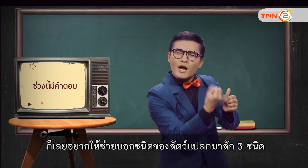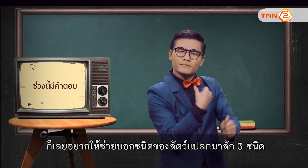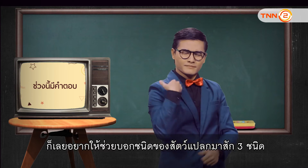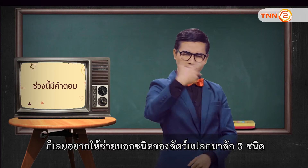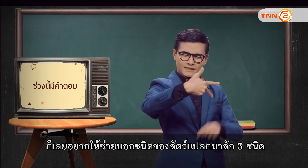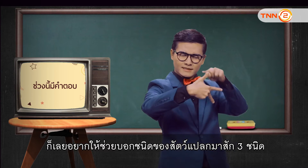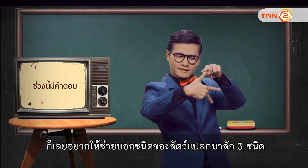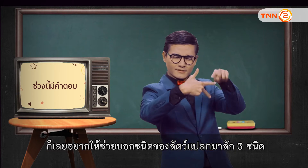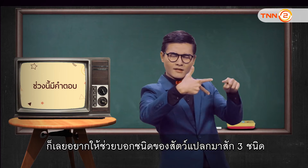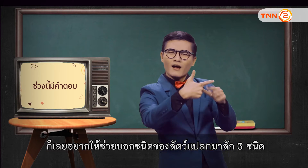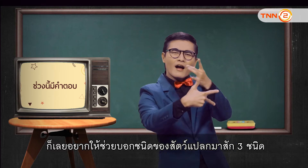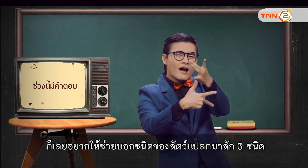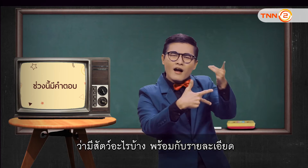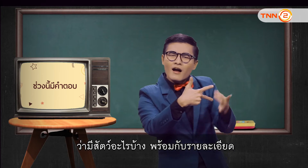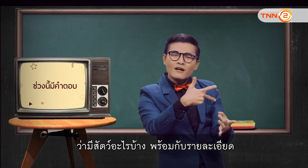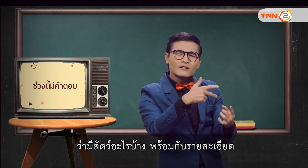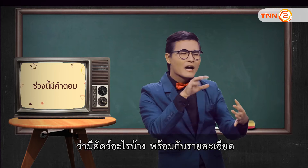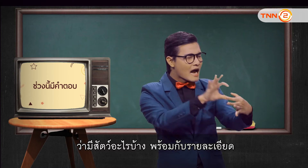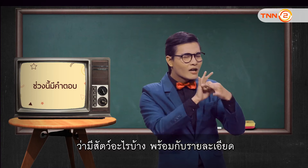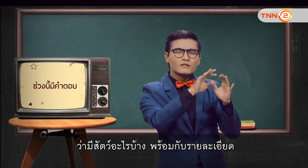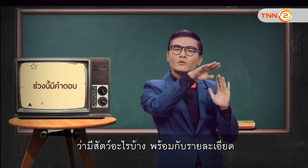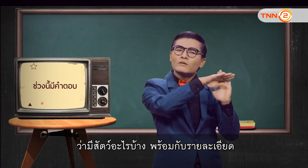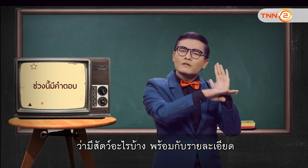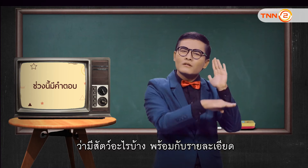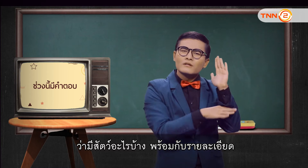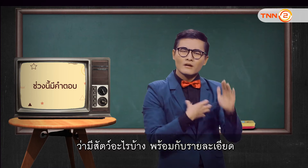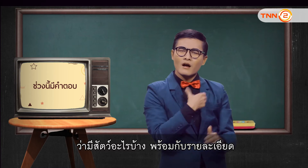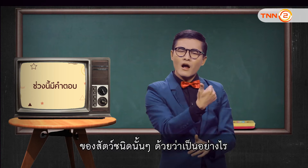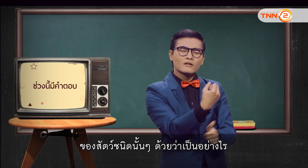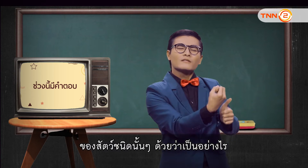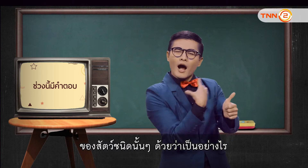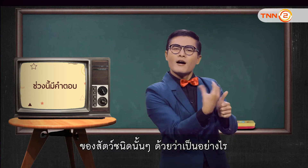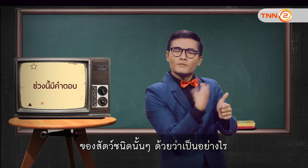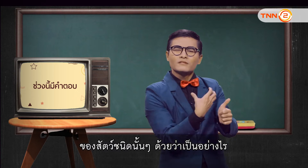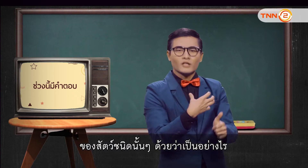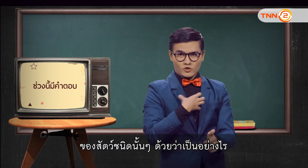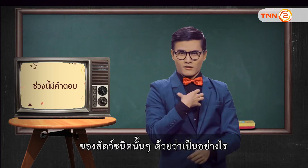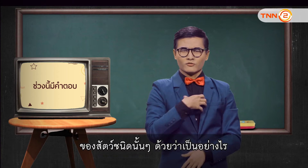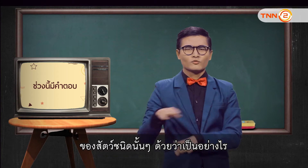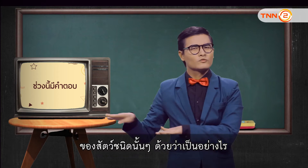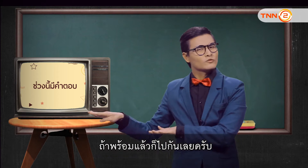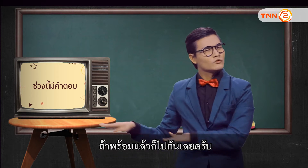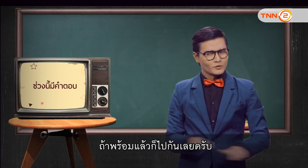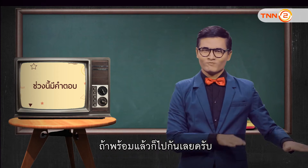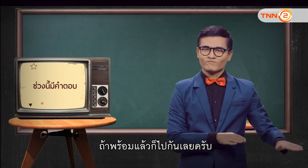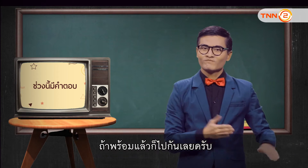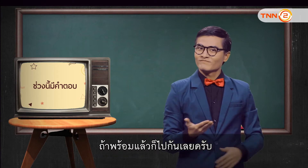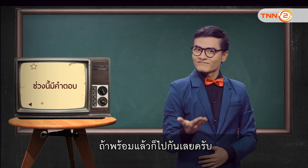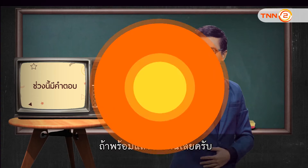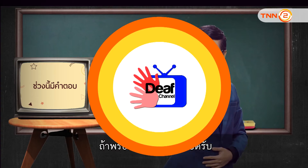ของสัตว์แปลกมาสัก3ชนิดว่ามีสัตว์อะไรบ้างพร้อมกับรายละเอียดของสัตว์ชนิดนั้นๆด้วยว่าเป็นอย่างไรแต่พร้อมแล้วก็ไปกันเลย